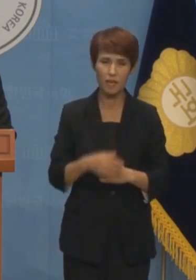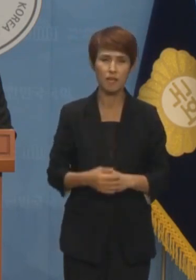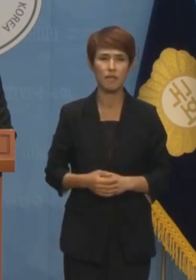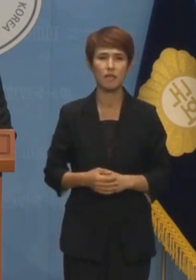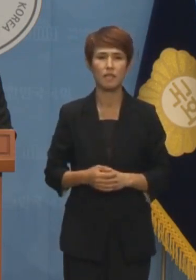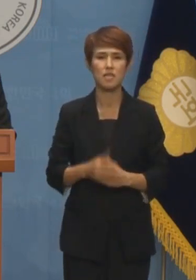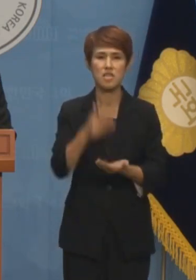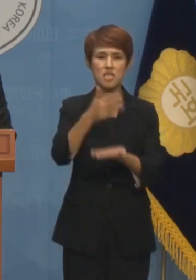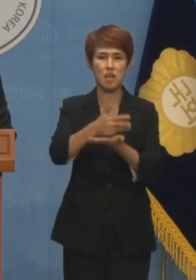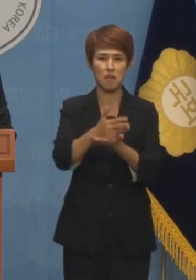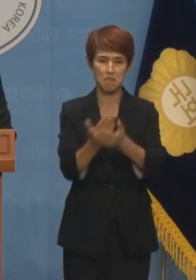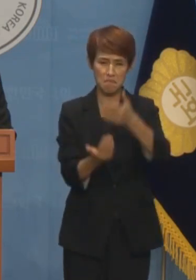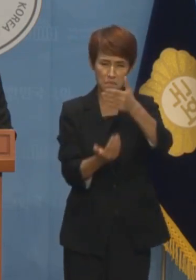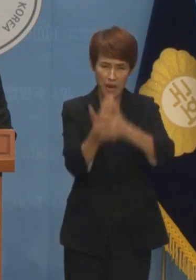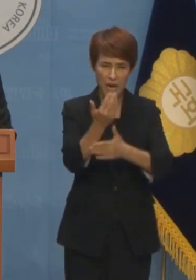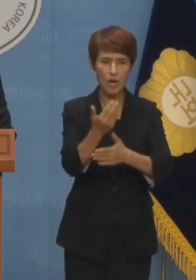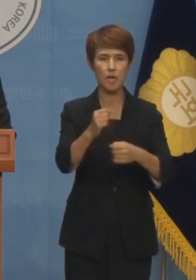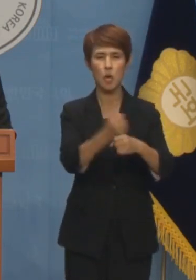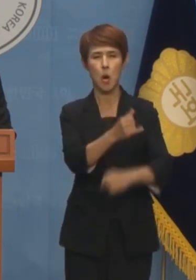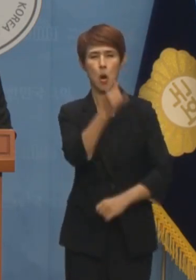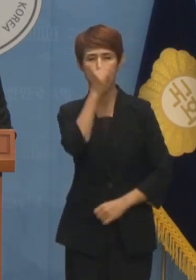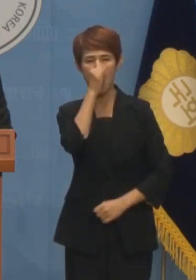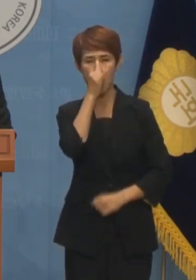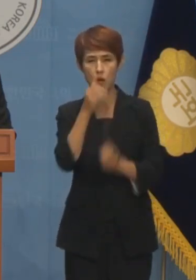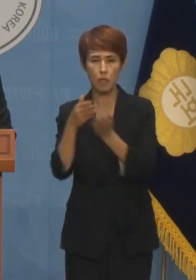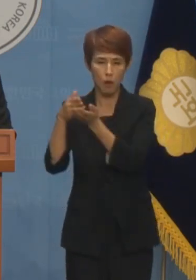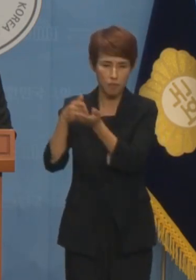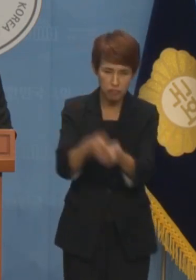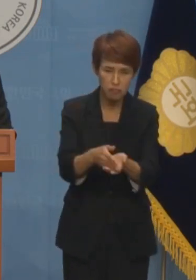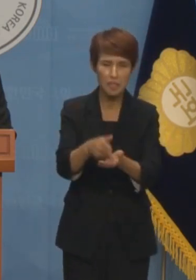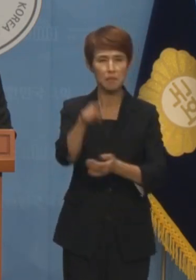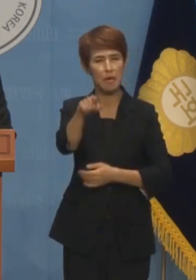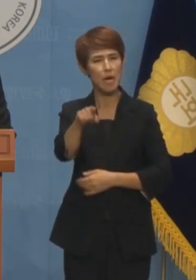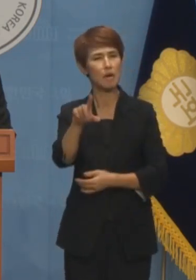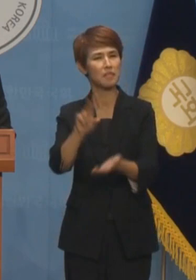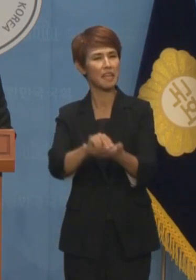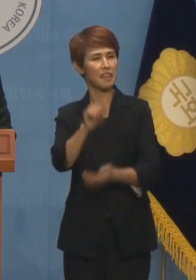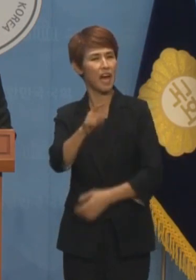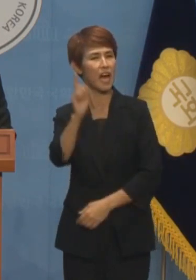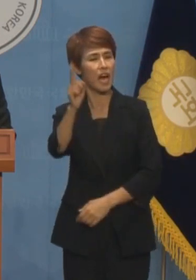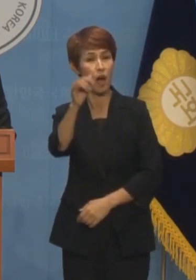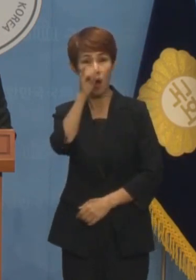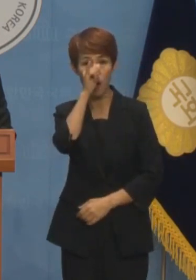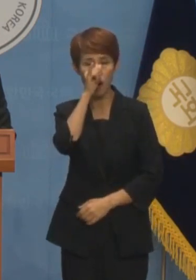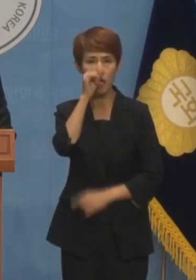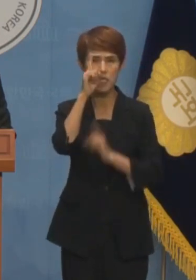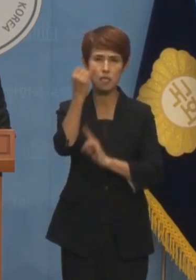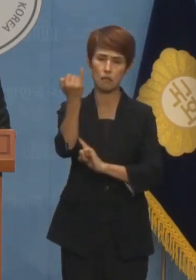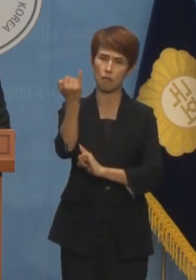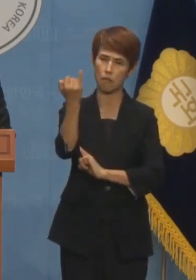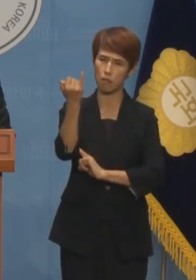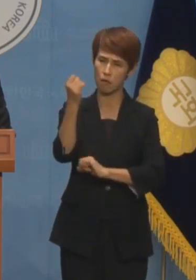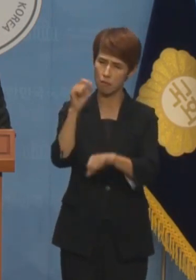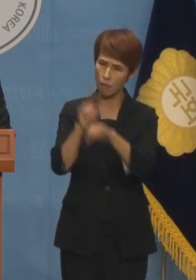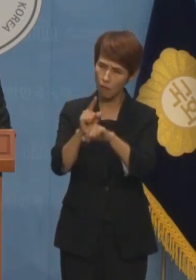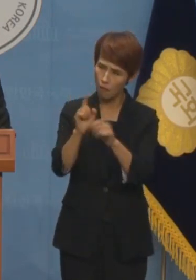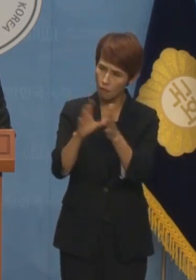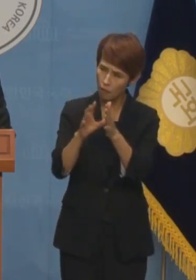조작 주장부터 세월호 참사 조롱까지 이 후보자의 인성에 심각한 의문을 가질 수밖에